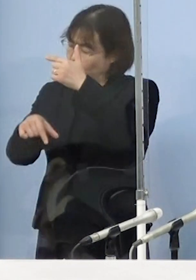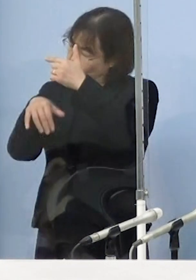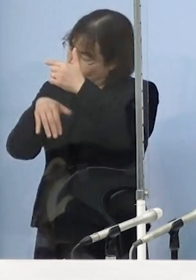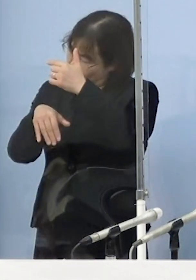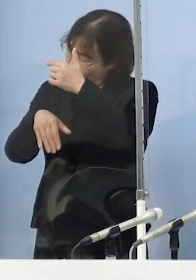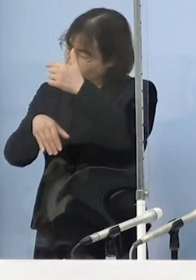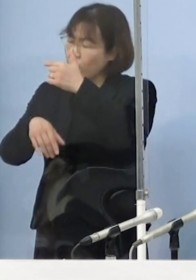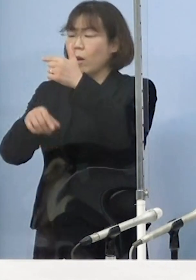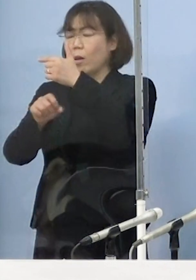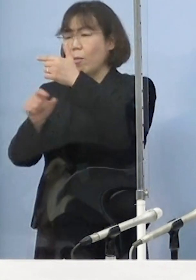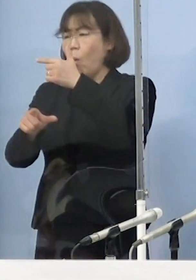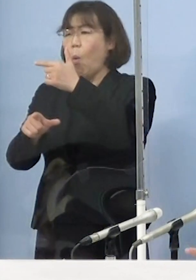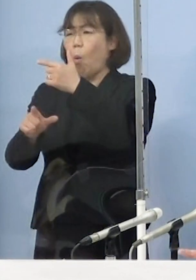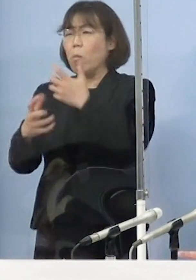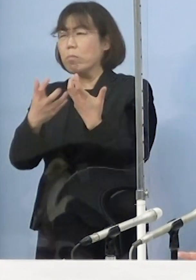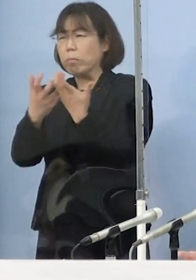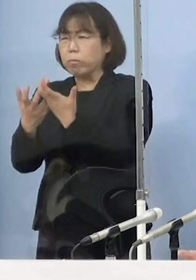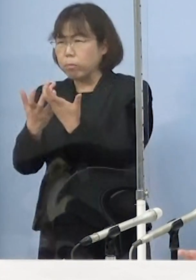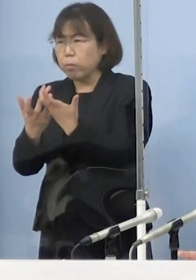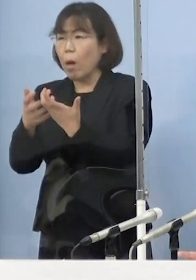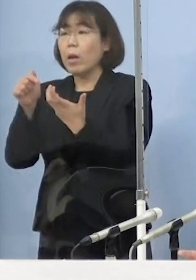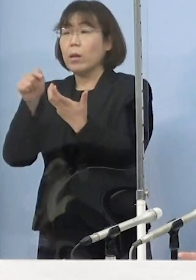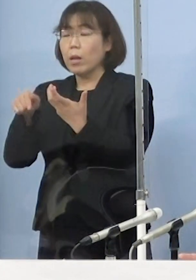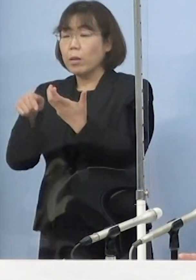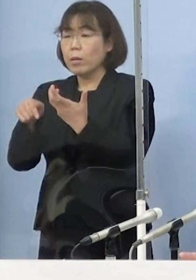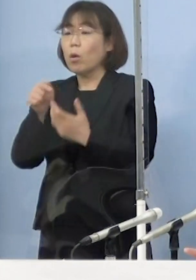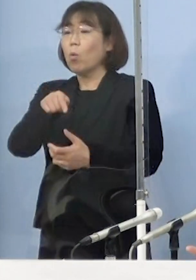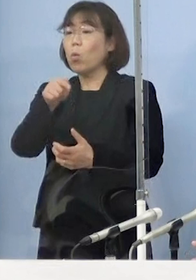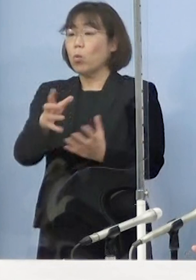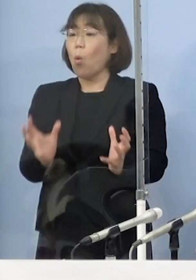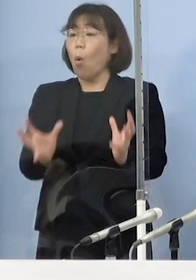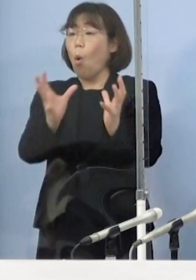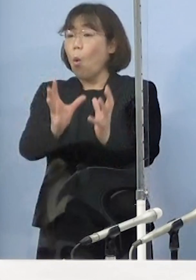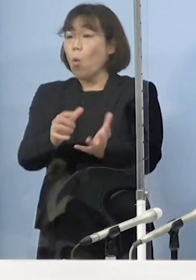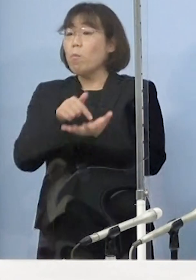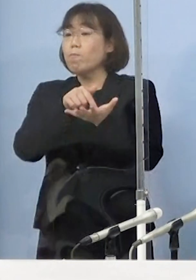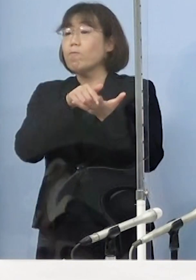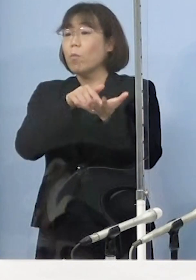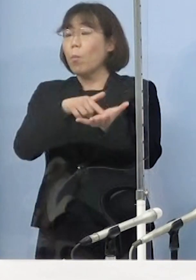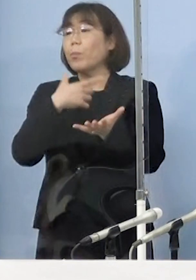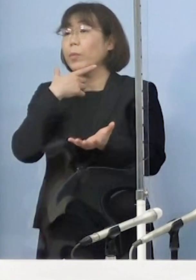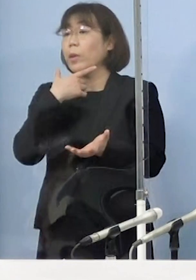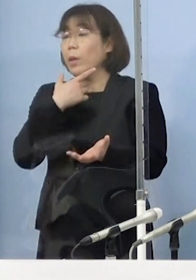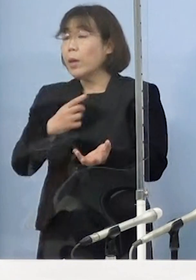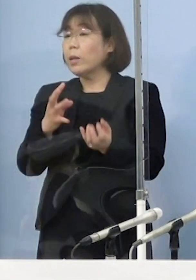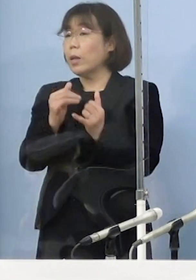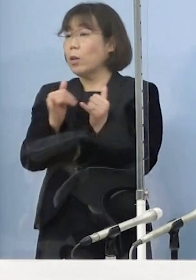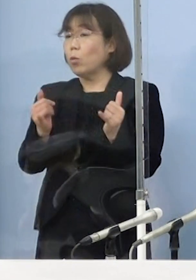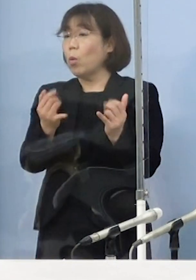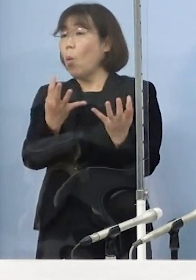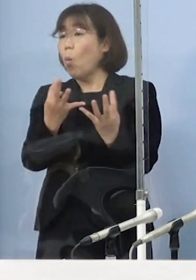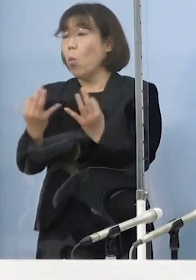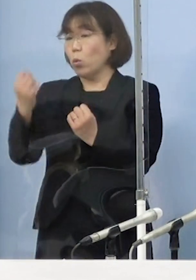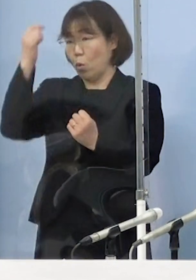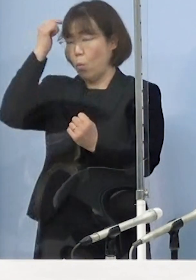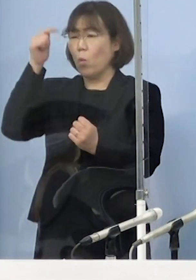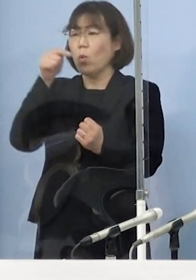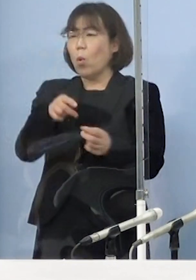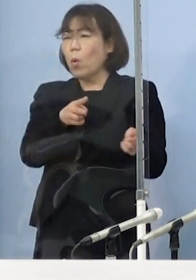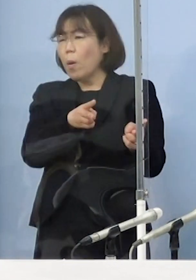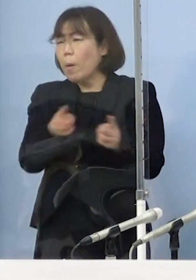んていう皆さんにとってみると、今度はこちらということになりますから、当然そこにしっかりと体制を整える必要があ